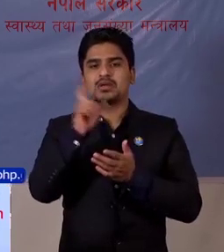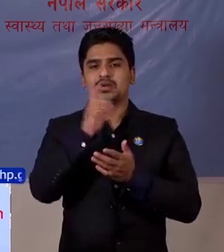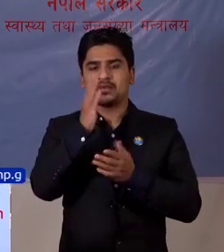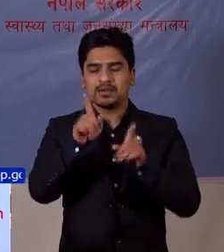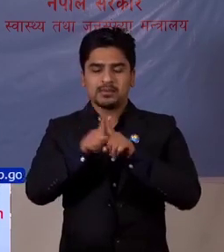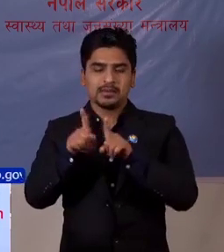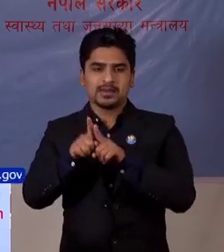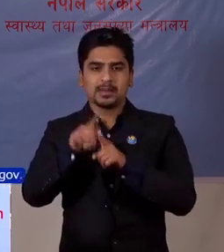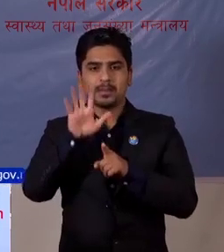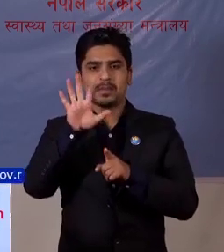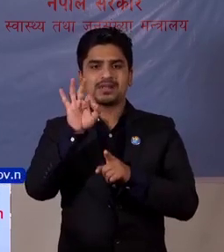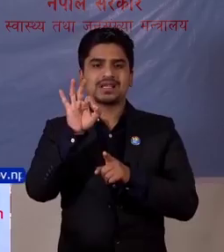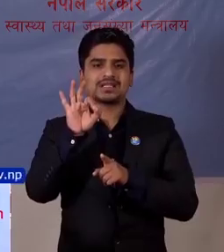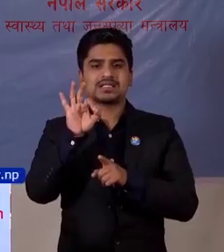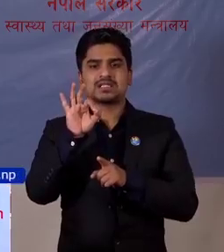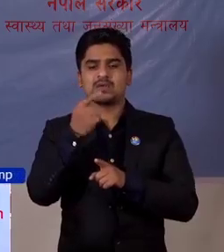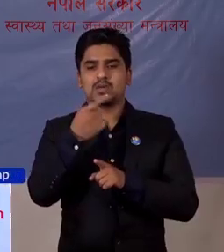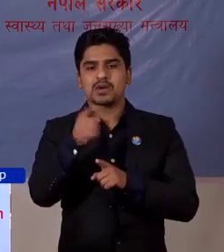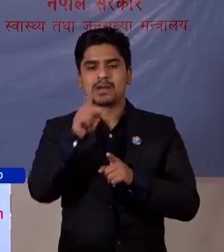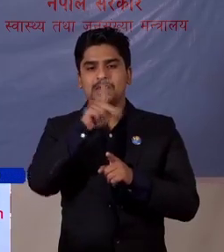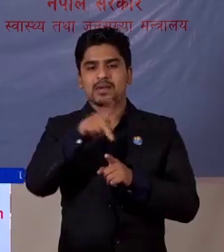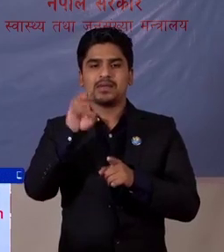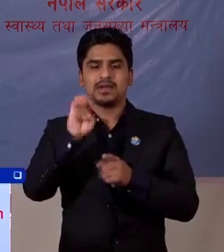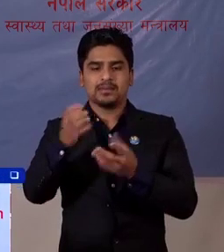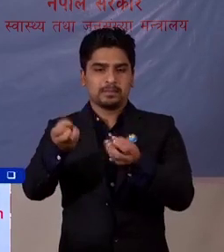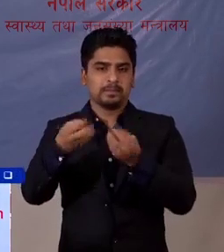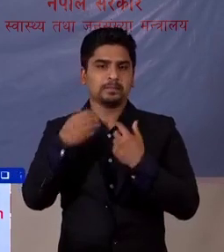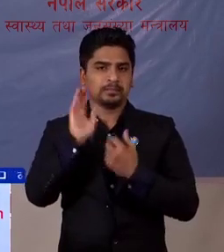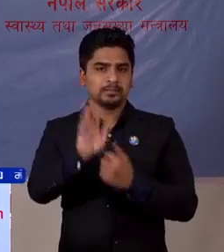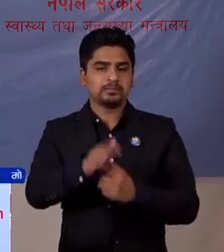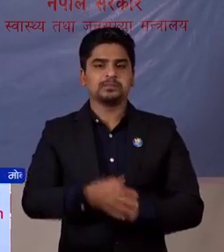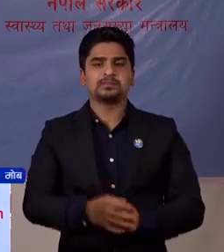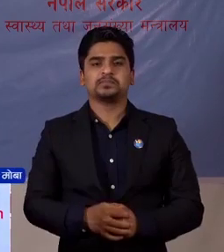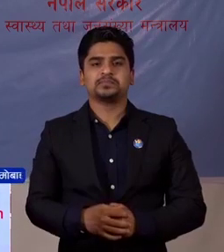पनि 50 थान पिपी हस्तान्तरण गरेको छ।